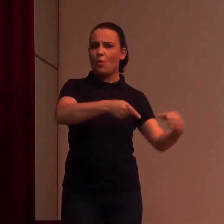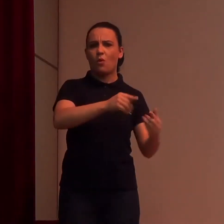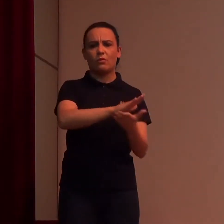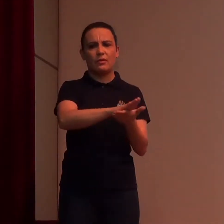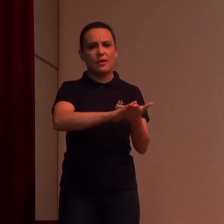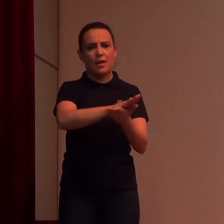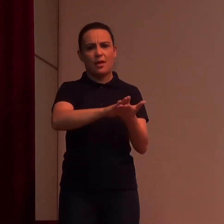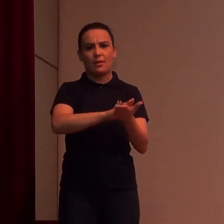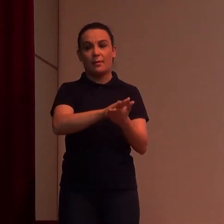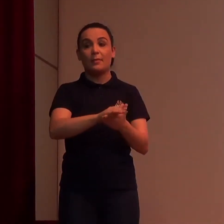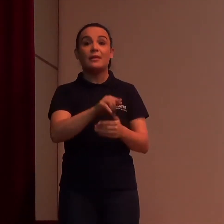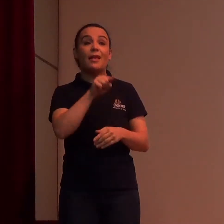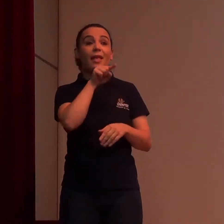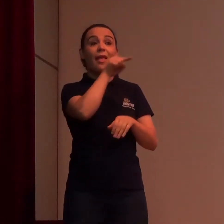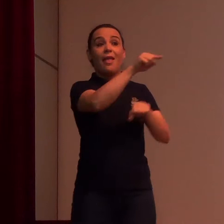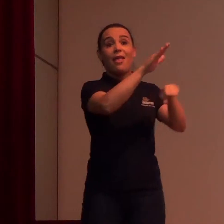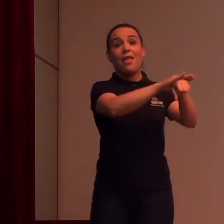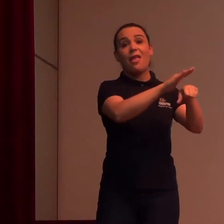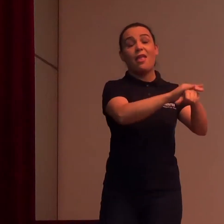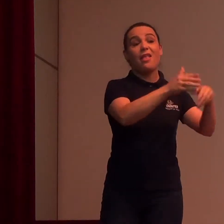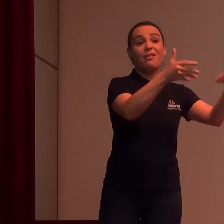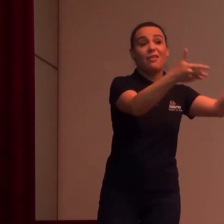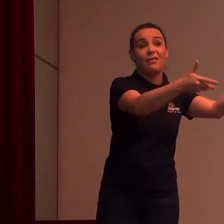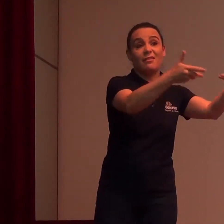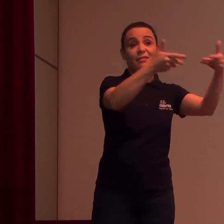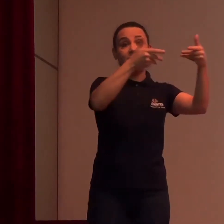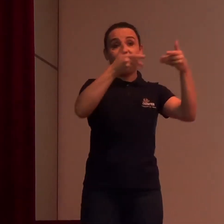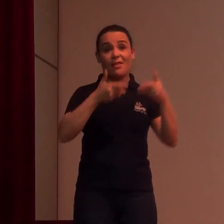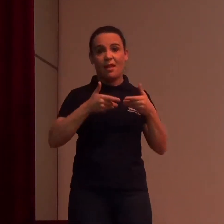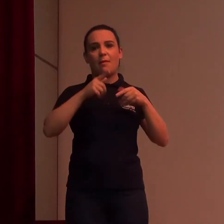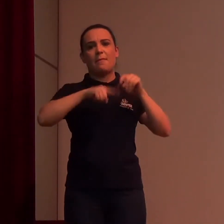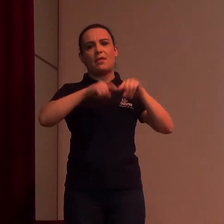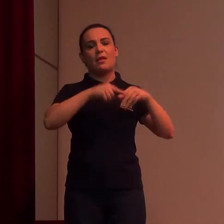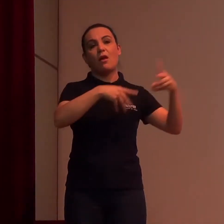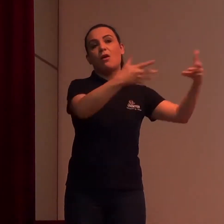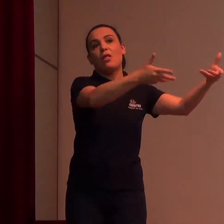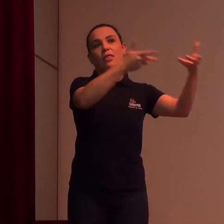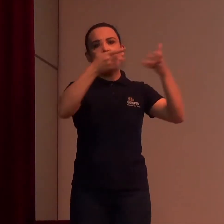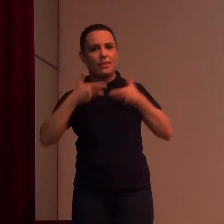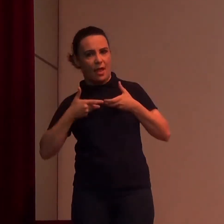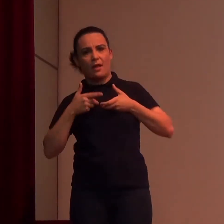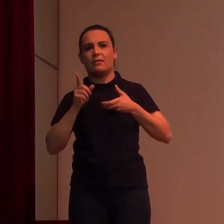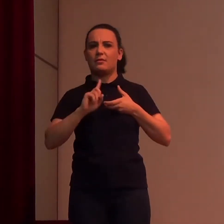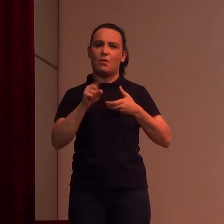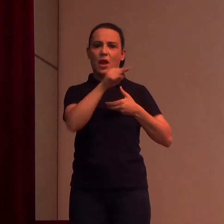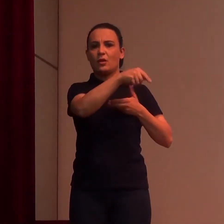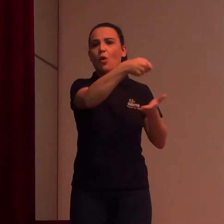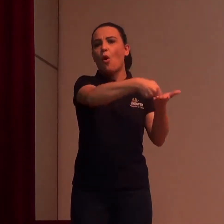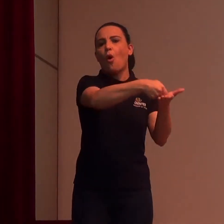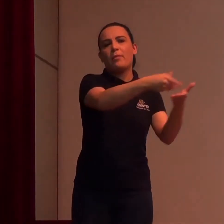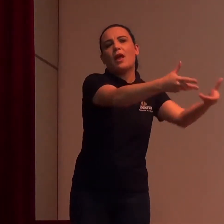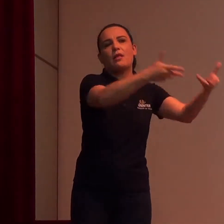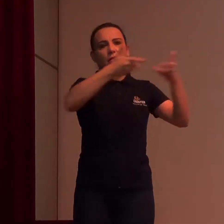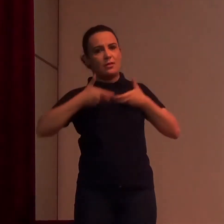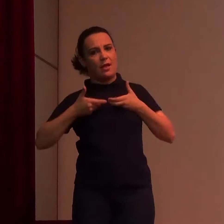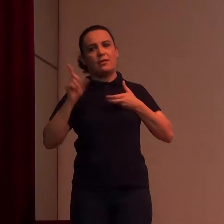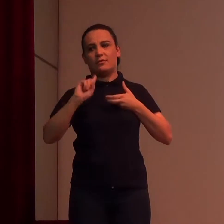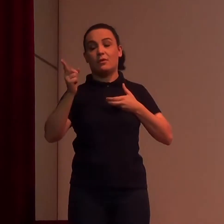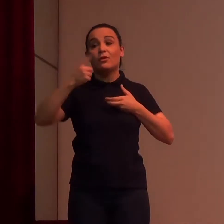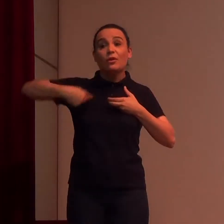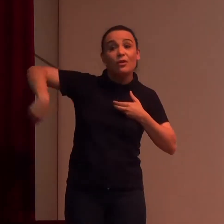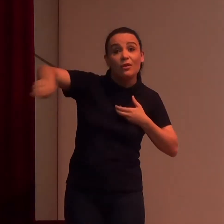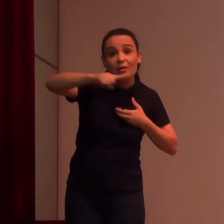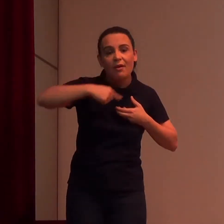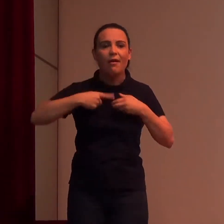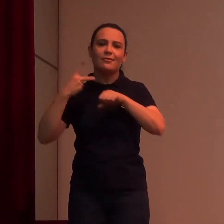dar o material para a gente. Então, a gente sempre vai lá de porta em porta. Já temos algumas assim, que já conhecem o nosso trabalho, a gente já